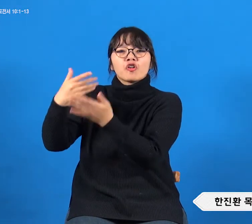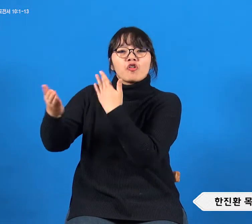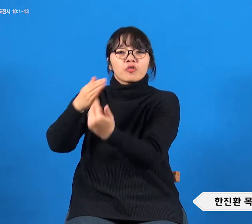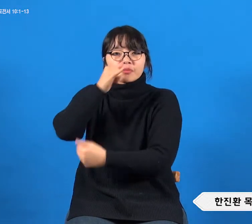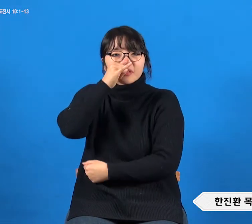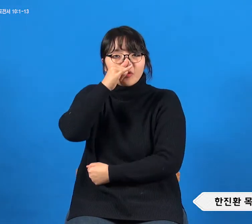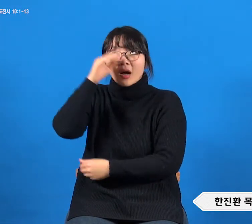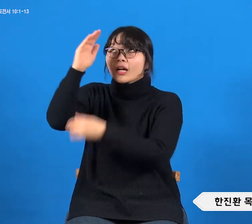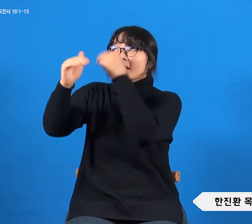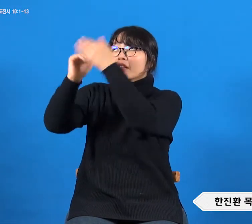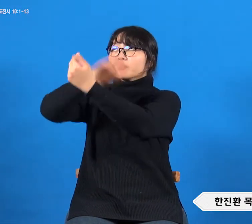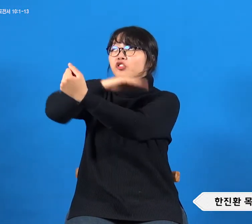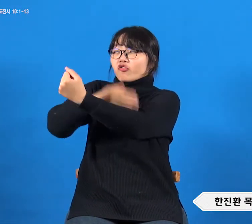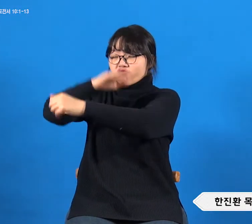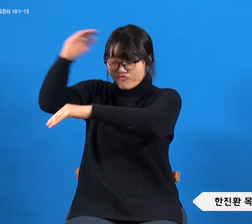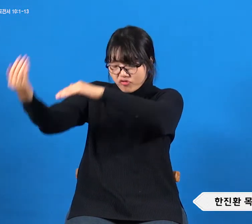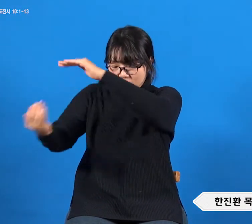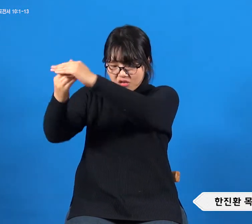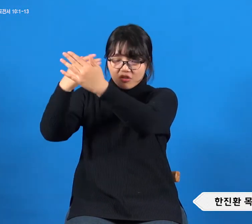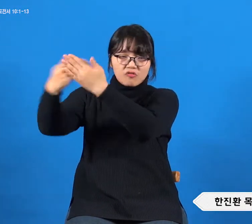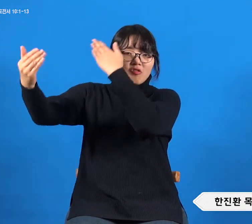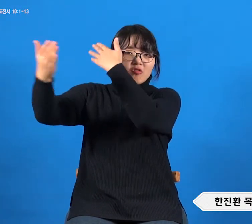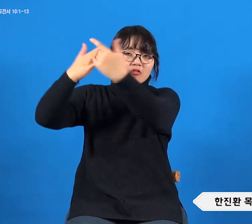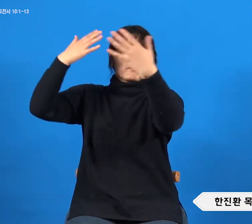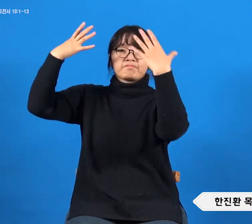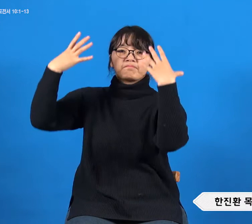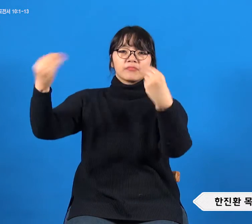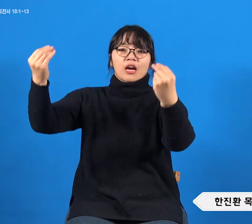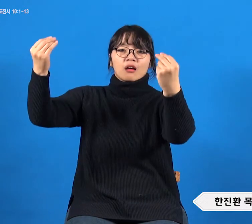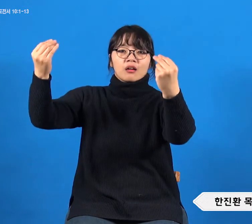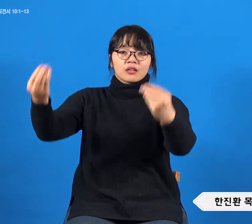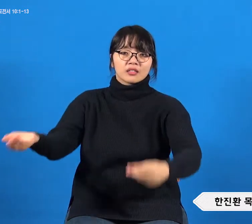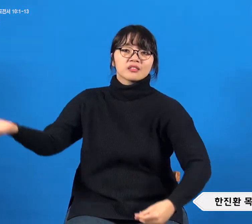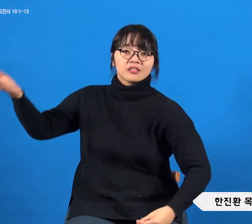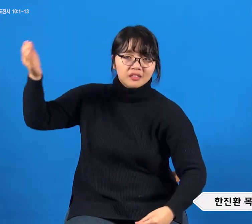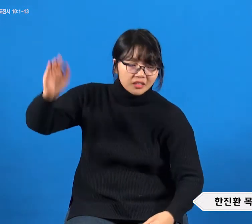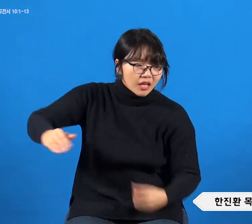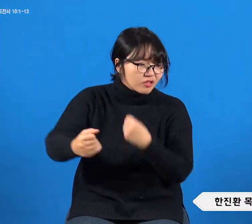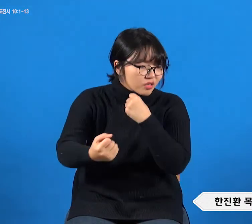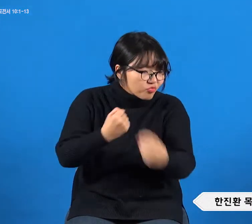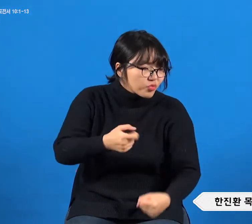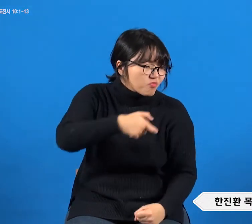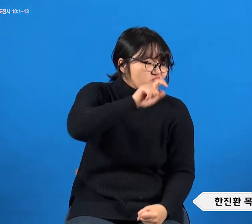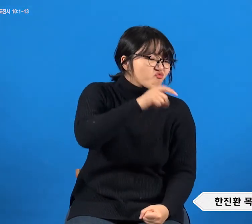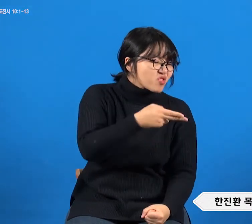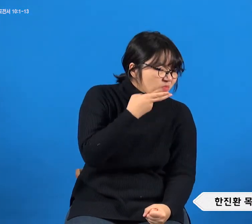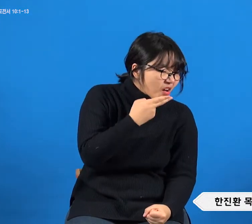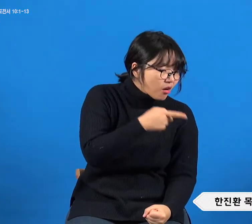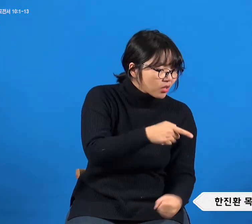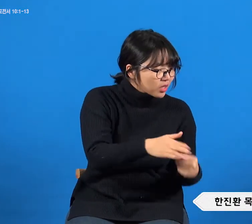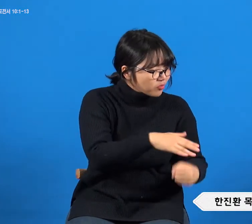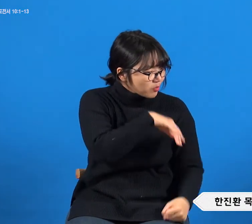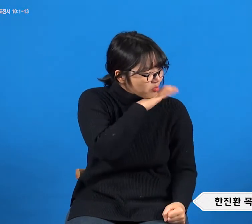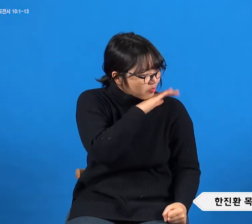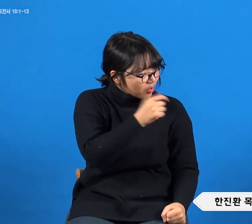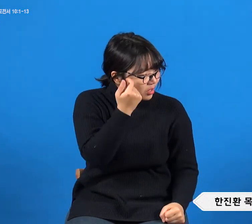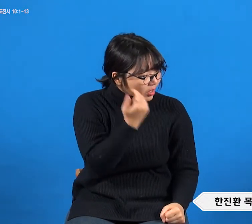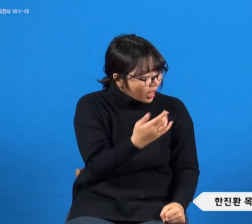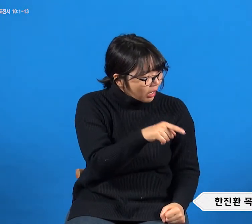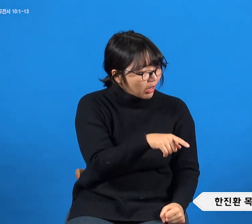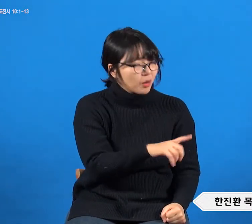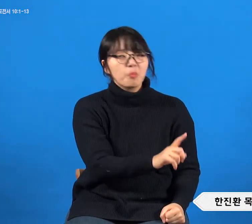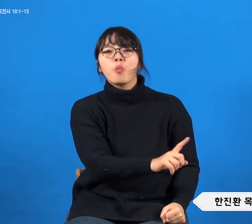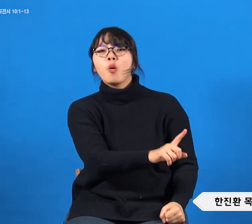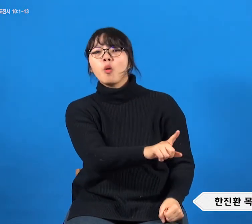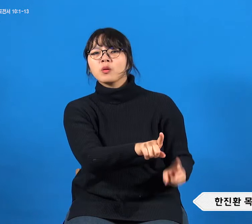하나님의 그 전능하심을 한두 가지도 아니고 10번씩이나 봐놓고 기껏 마실 물이 없다고 불평하다니, 아니